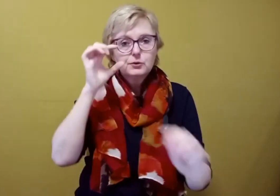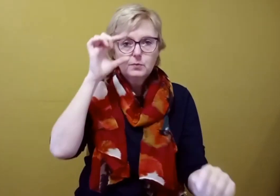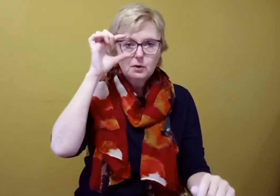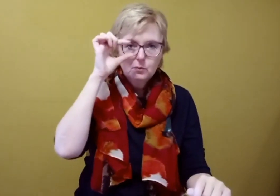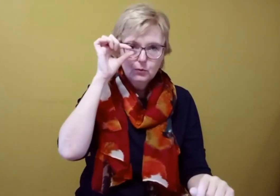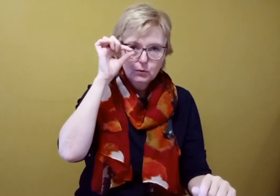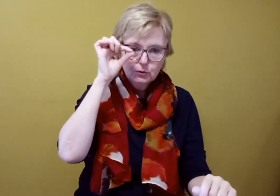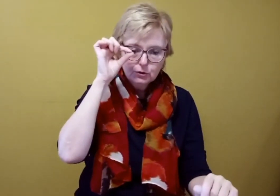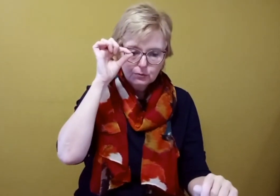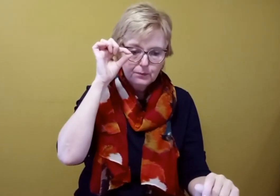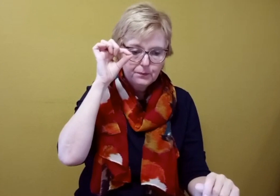furchtbar müde.